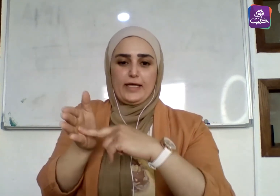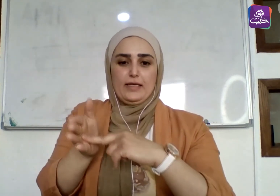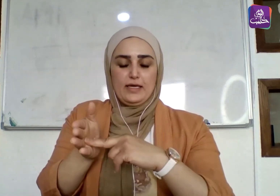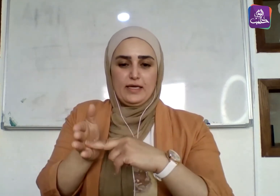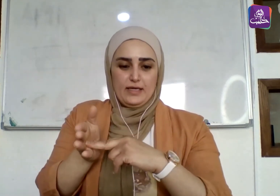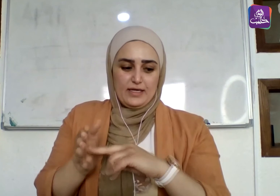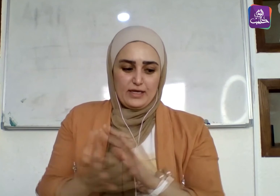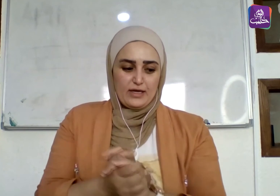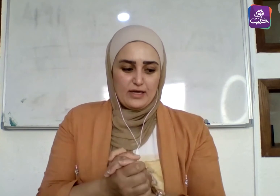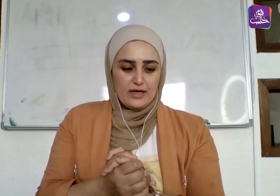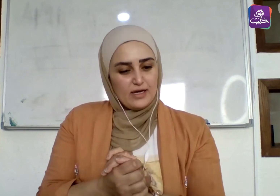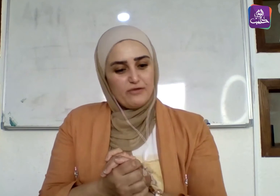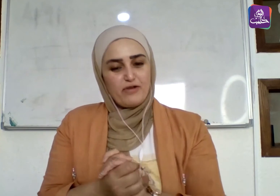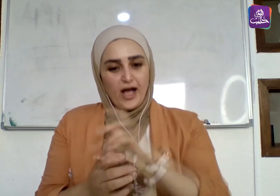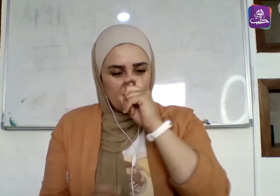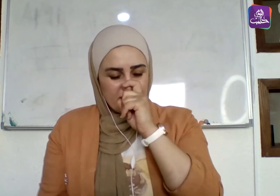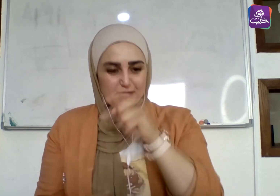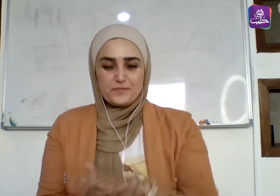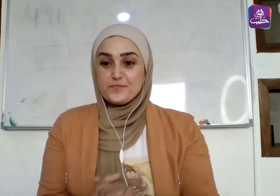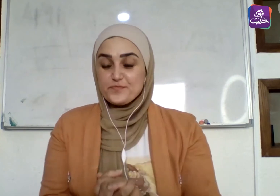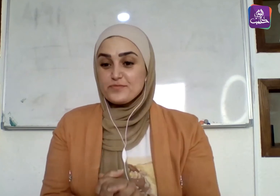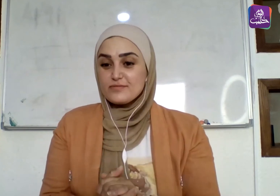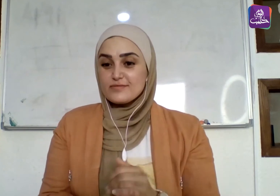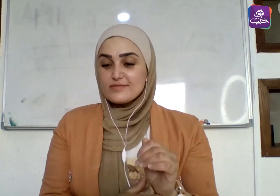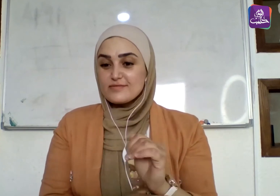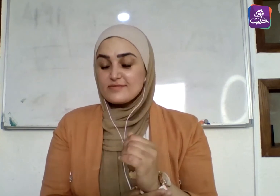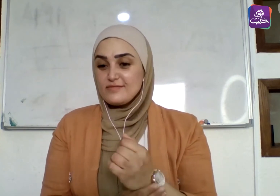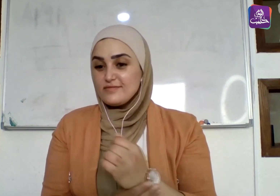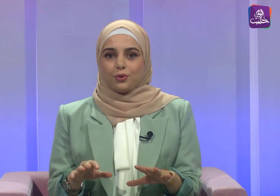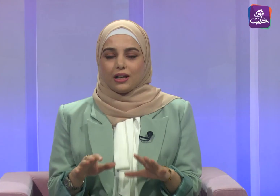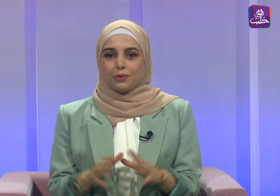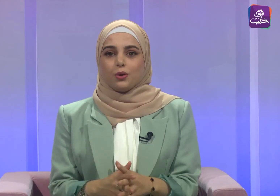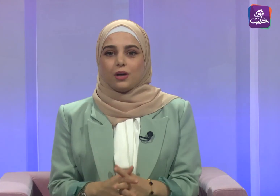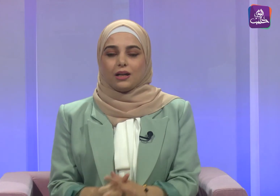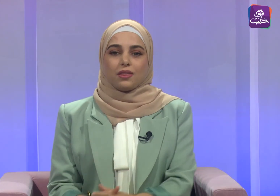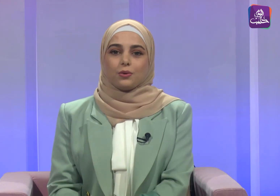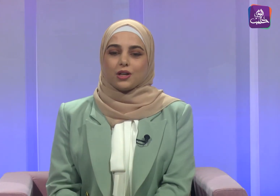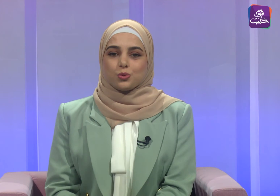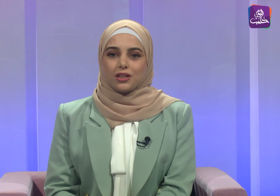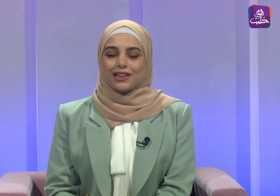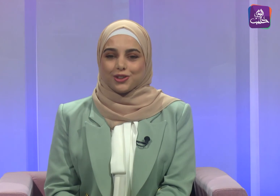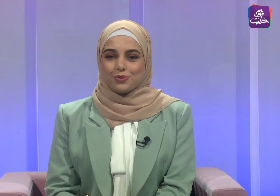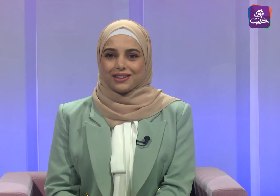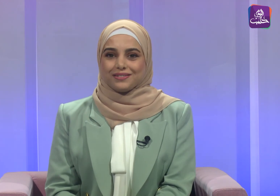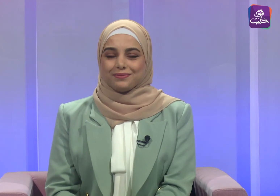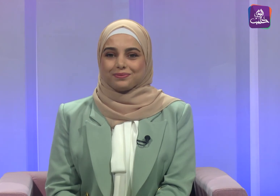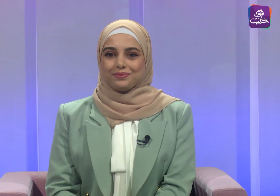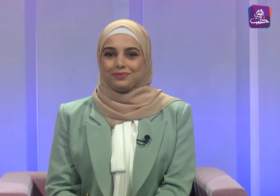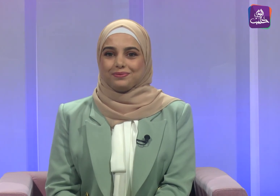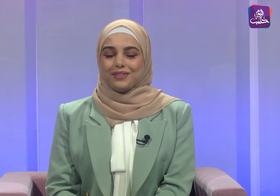النجمتين أها علم هو علمنا المتعارف وعلمنا هو علم الثورة السورية ثلاث نجمات إن شاء الله